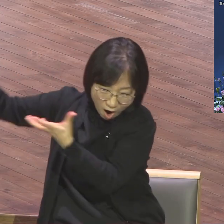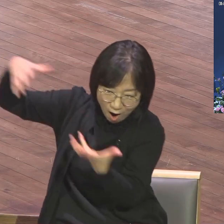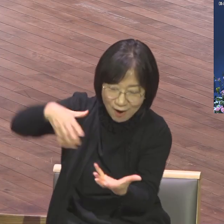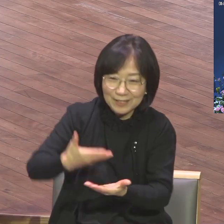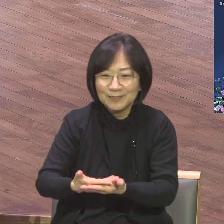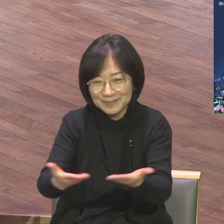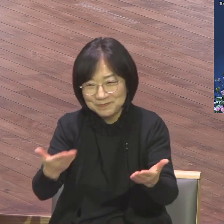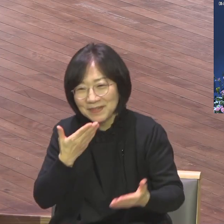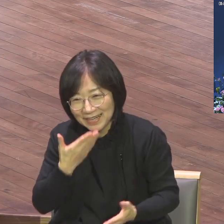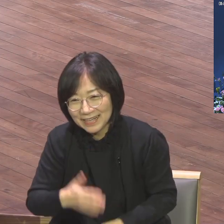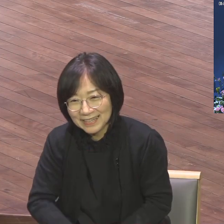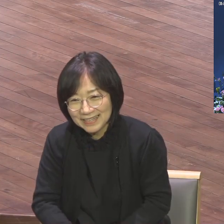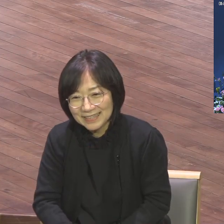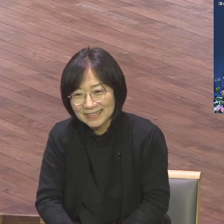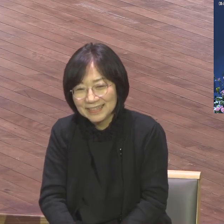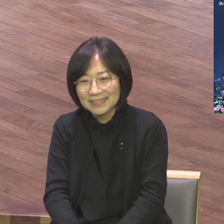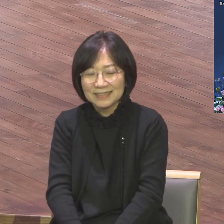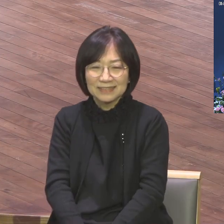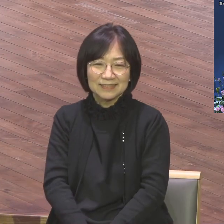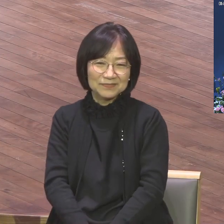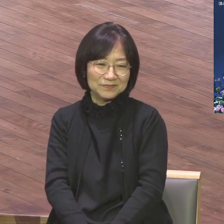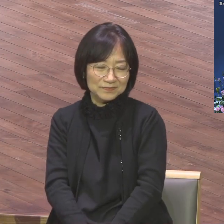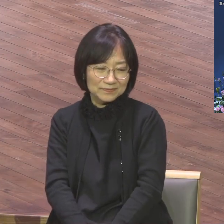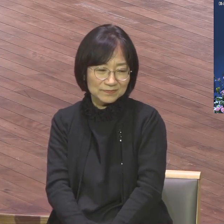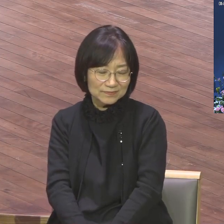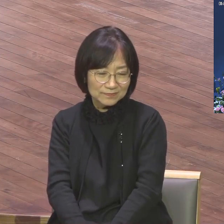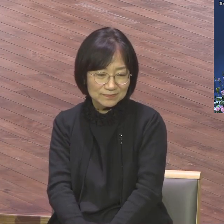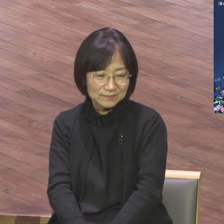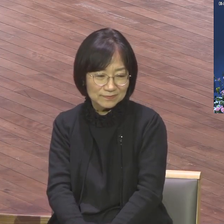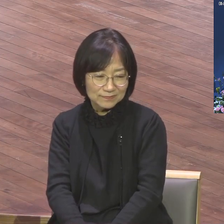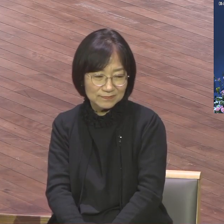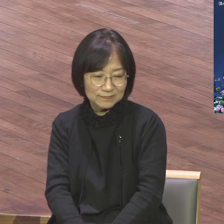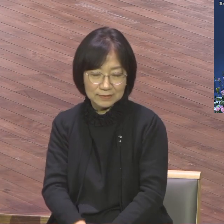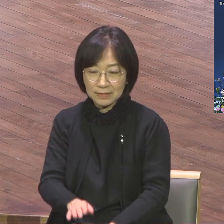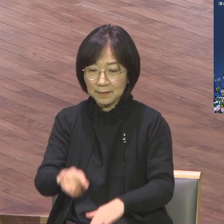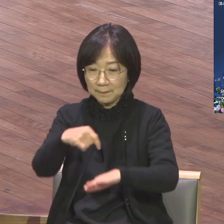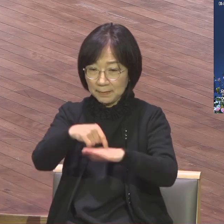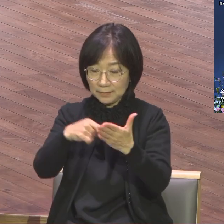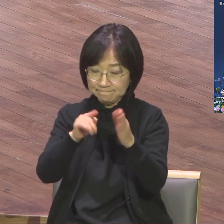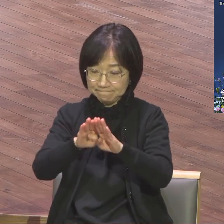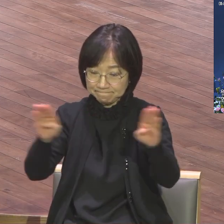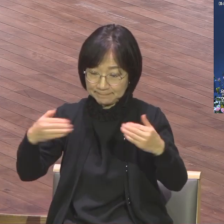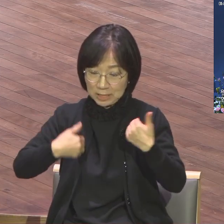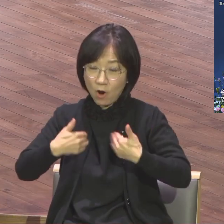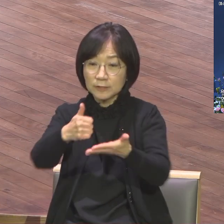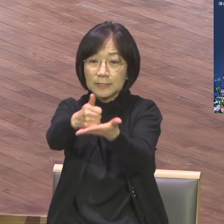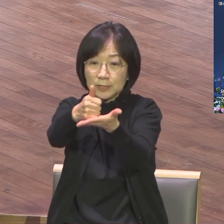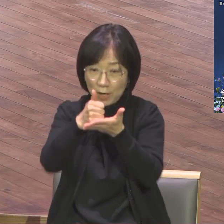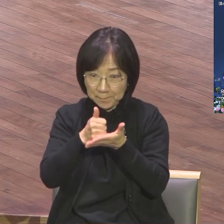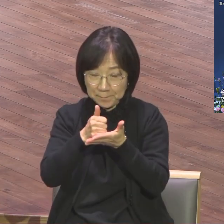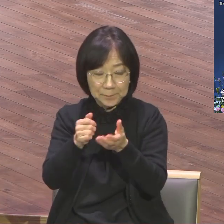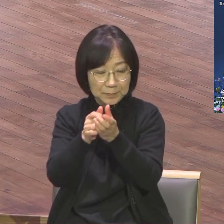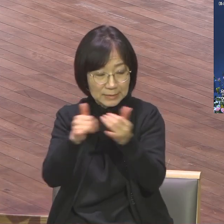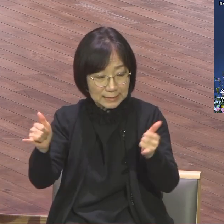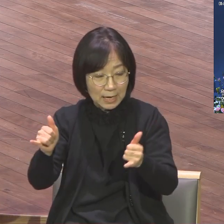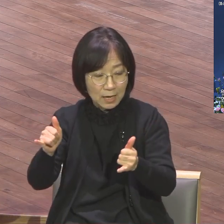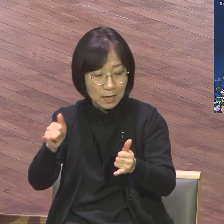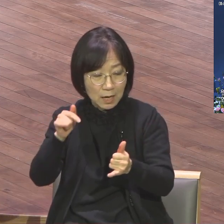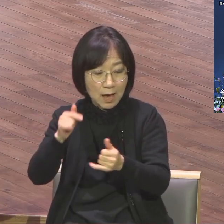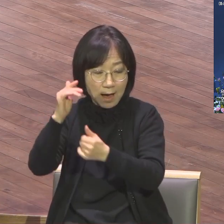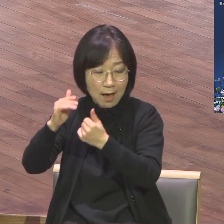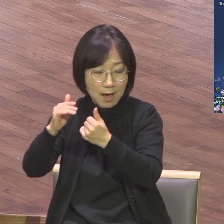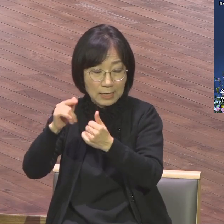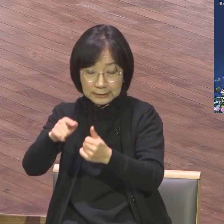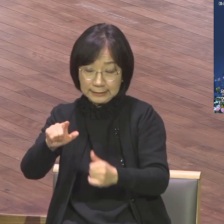하나님의 자녀가 되는 유일한 길도 그렇습니다. 영접하는 자, 뭐요? 곧 그 이름을 믿는